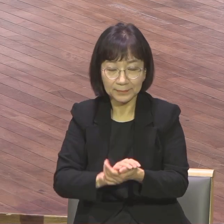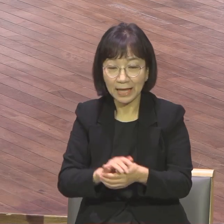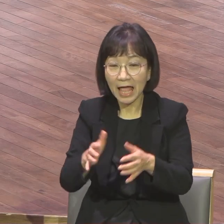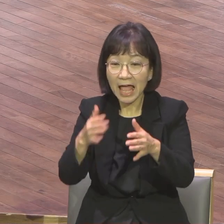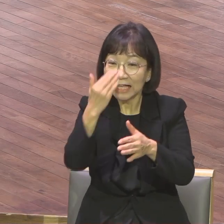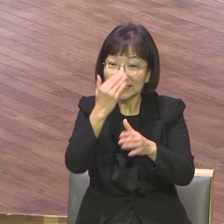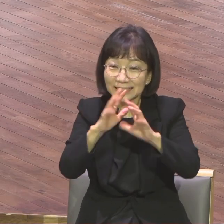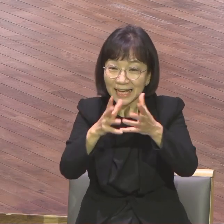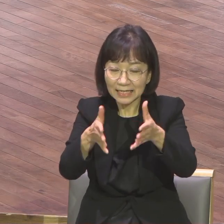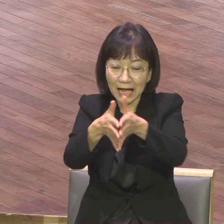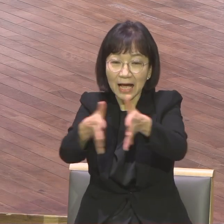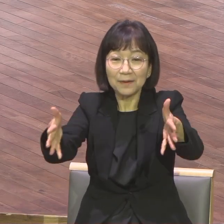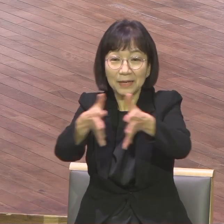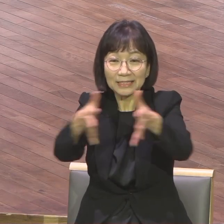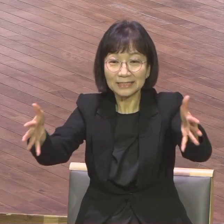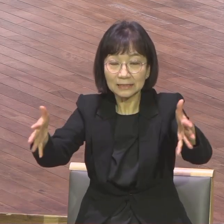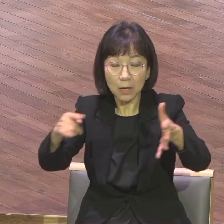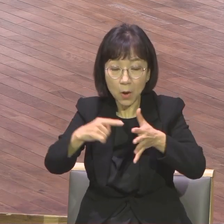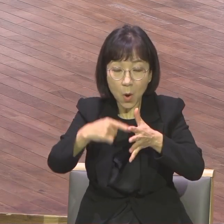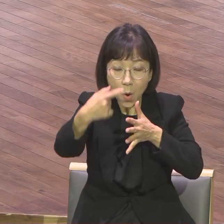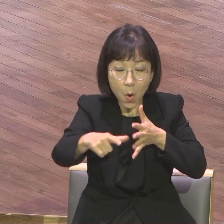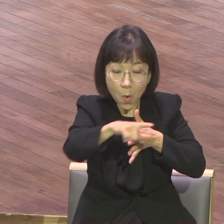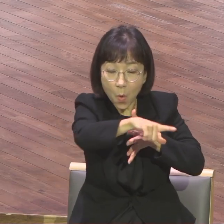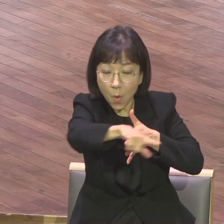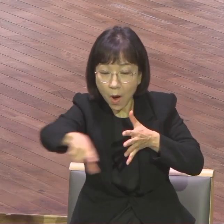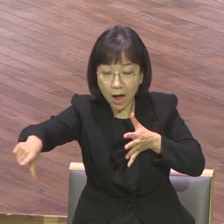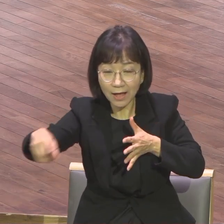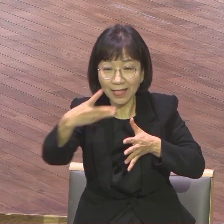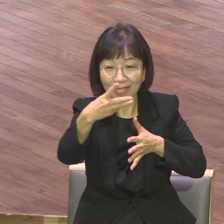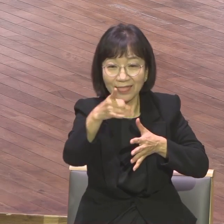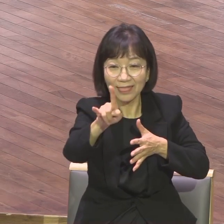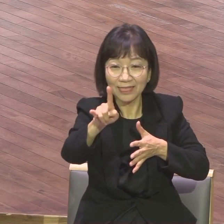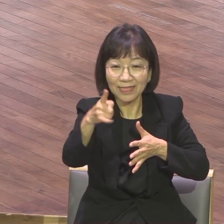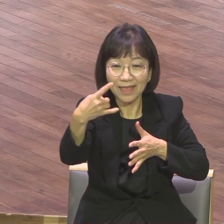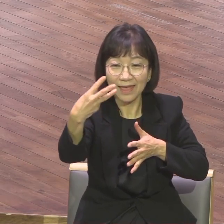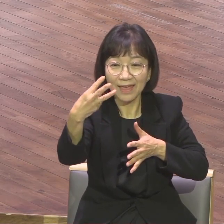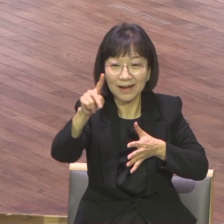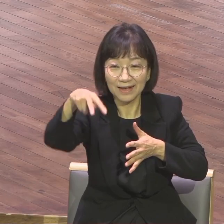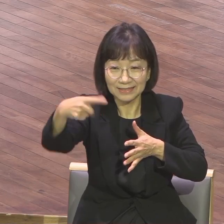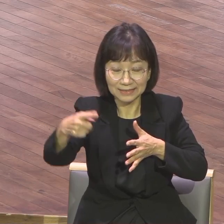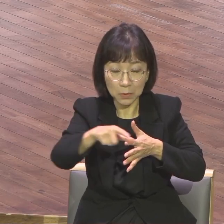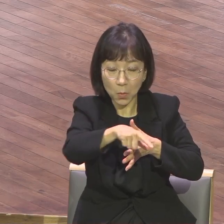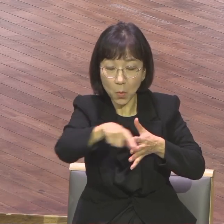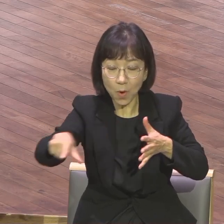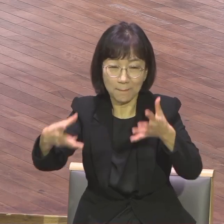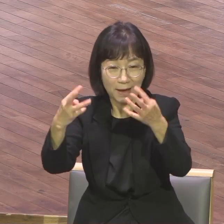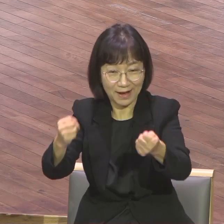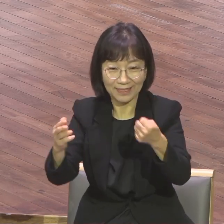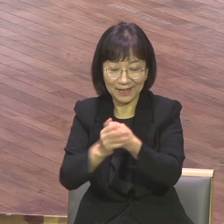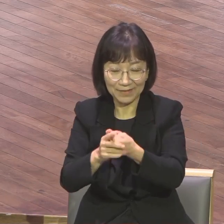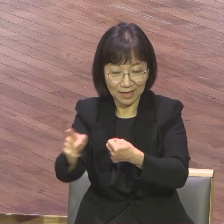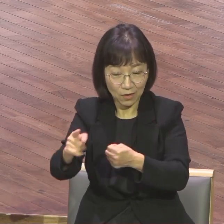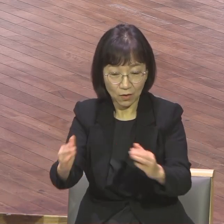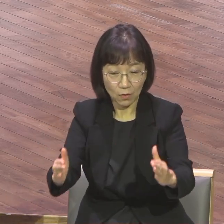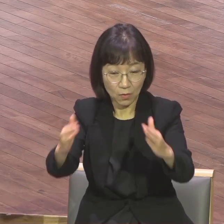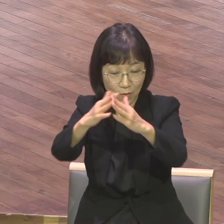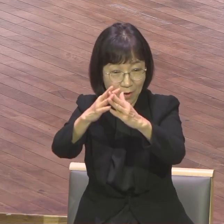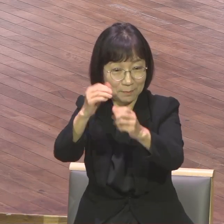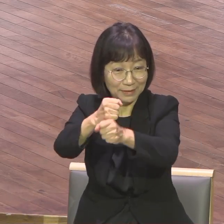굉장히 다 많아요. 그래서 이 초막절을 지키기 위해서 일주일 동안 생활하도록. 그래서 이스라엘